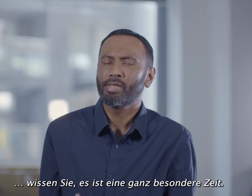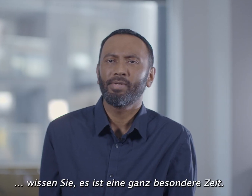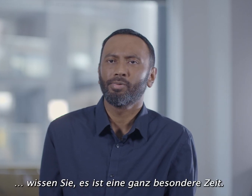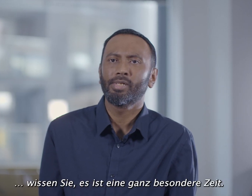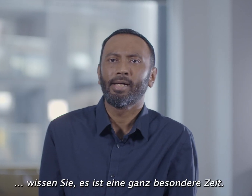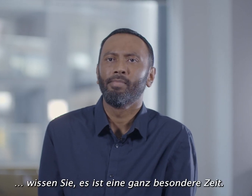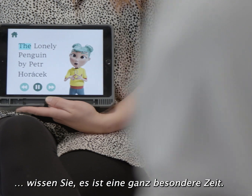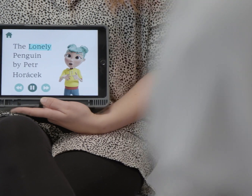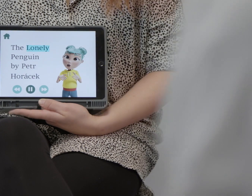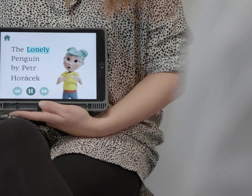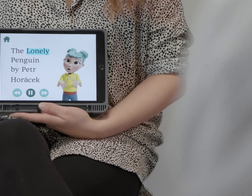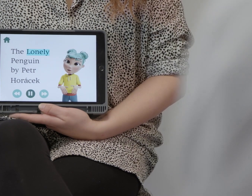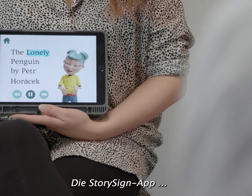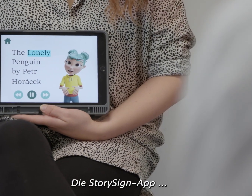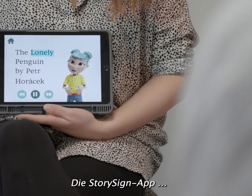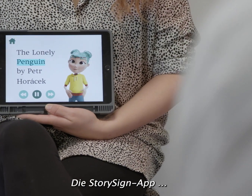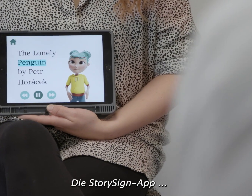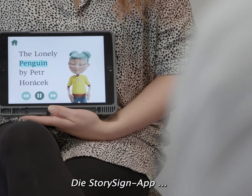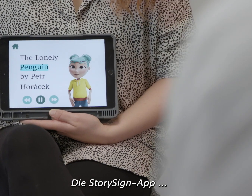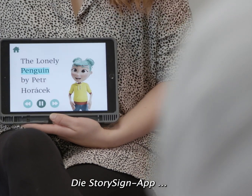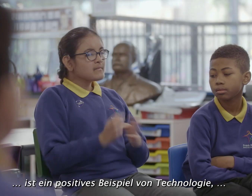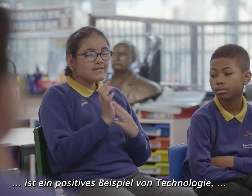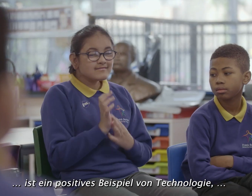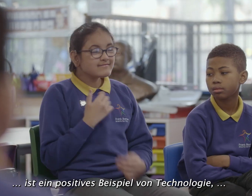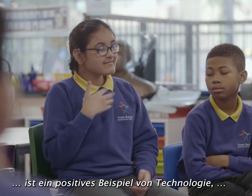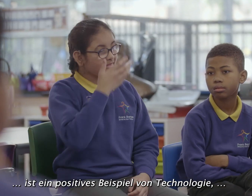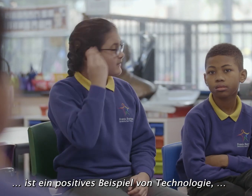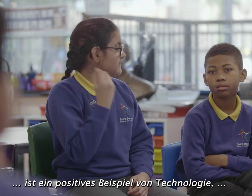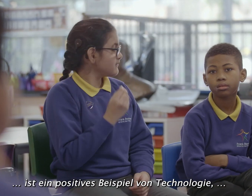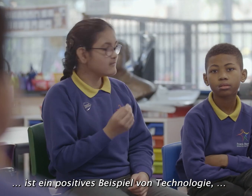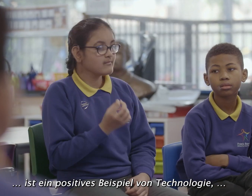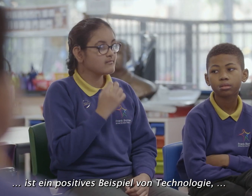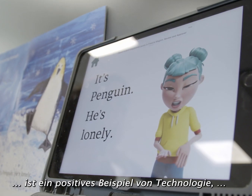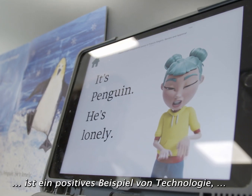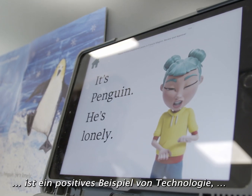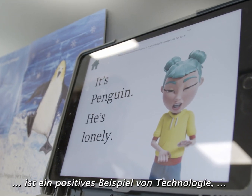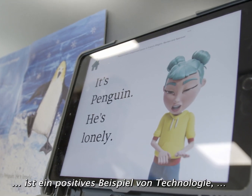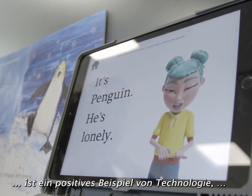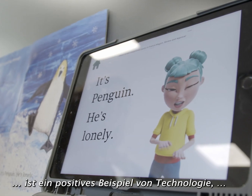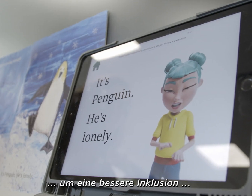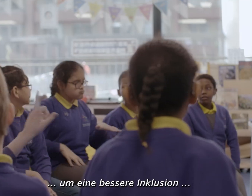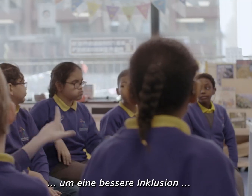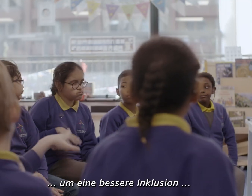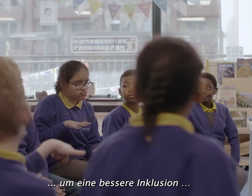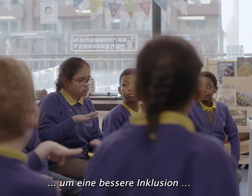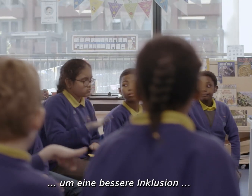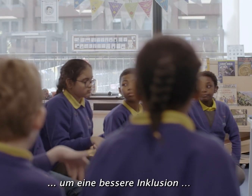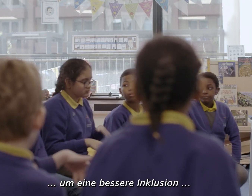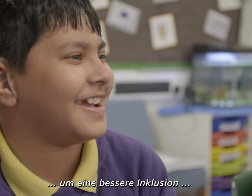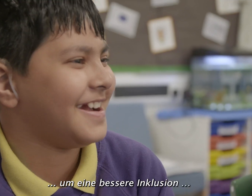very special time. Die StorySign-App ist ein positives Beispiel von Technologie, um eine bessere Inklusion